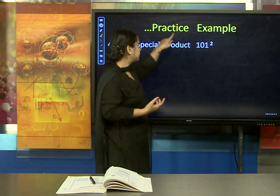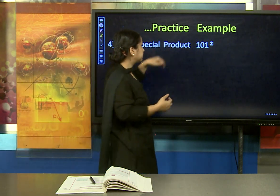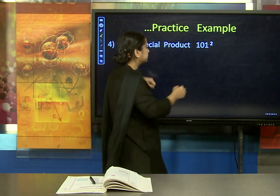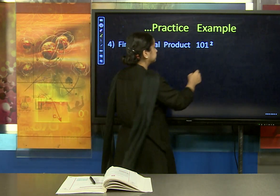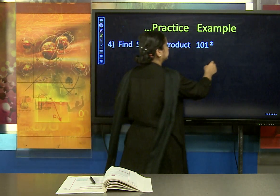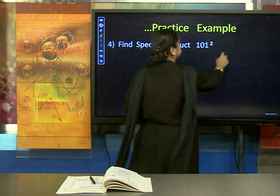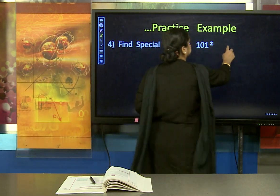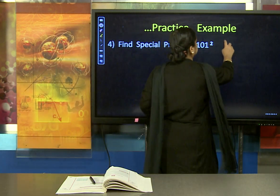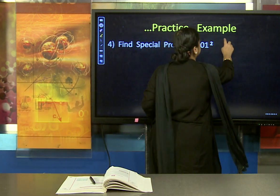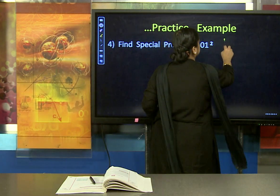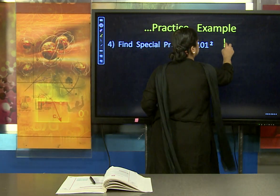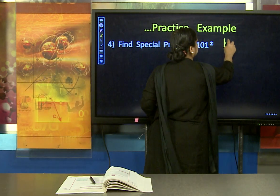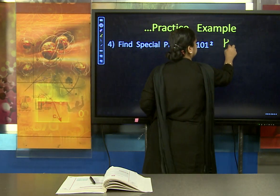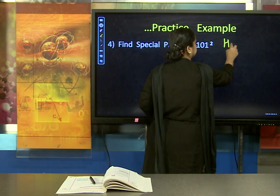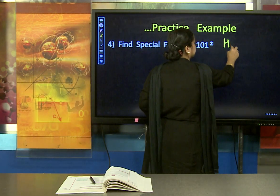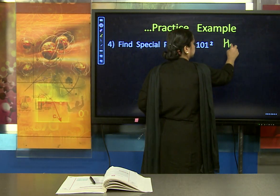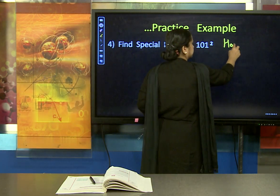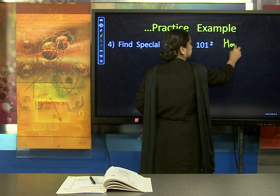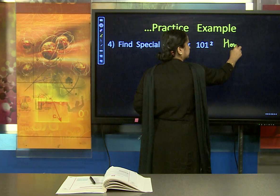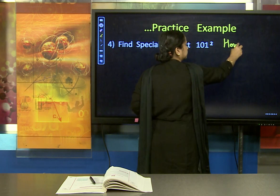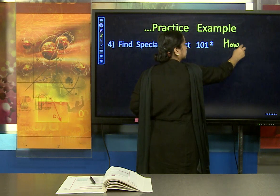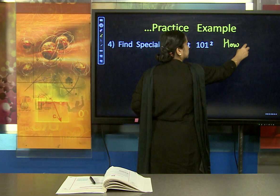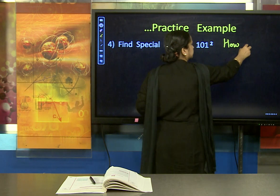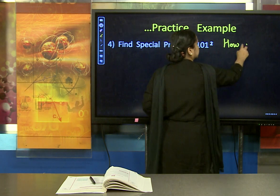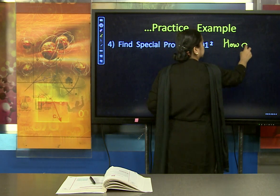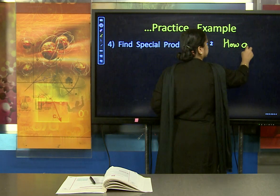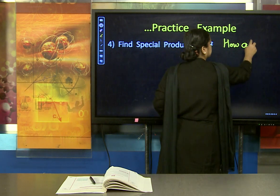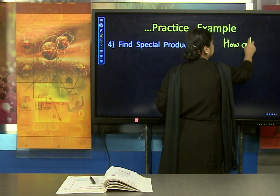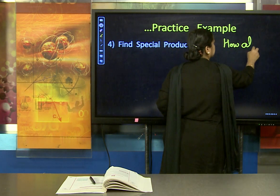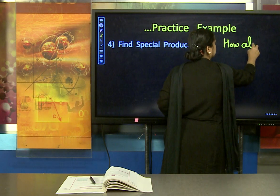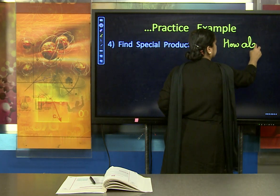देखिए 100 जो है